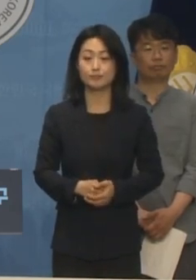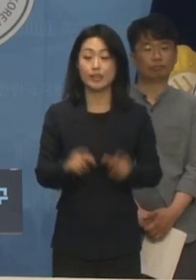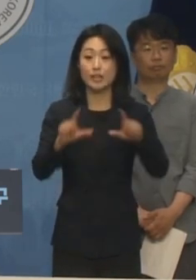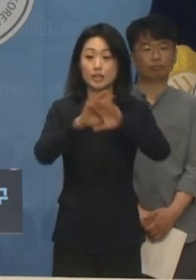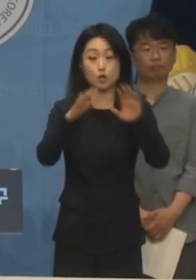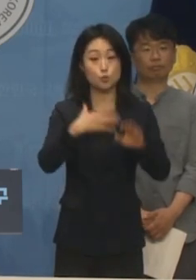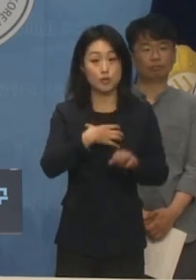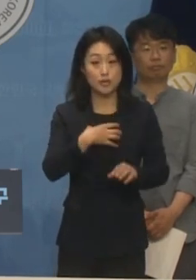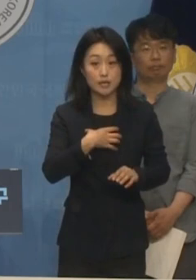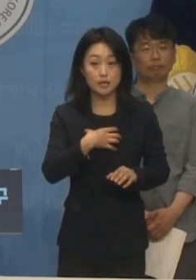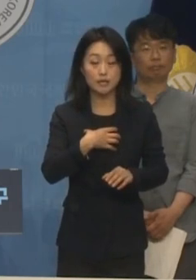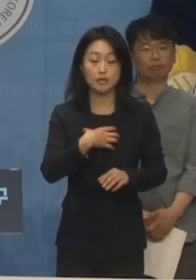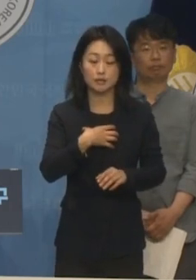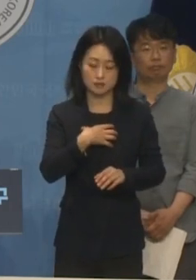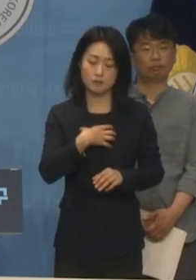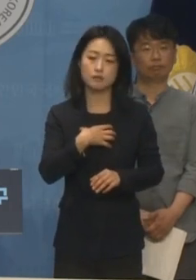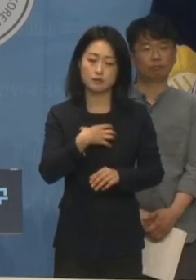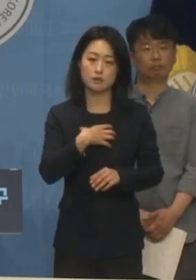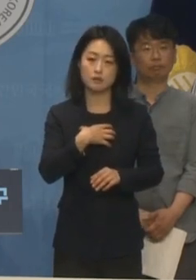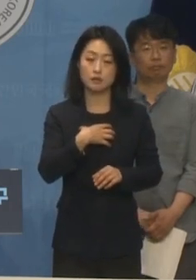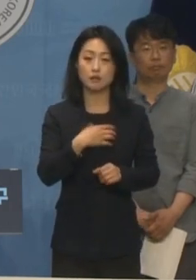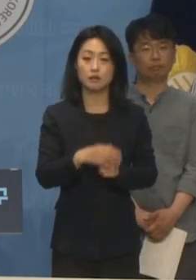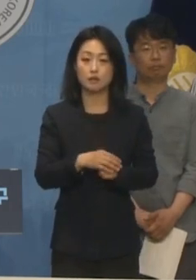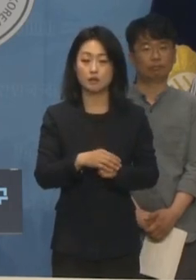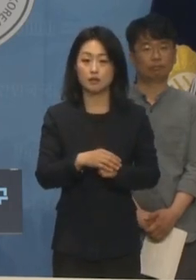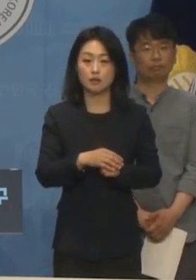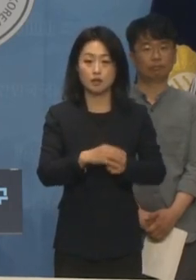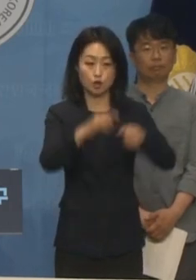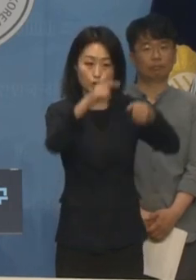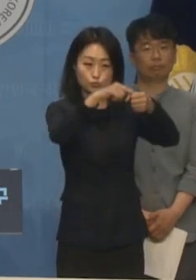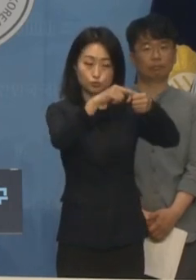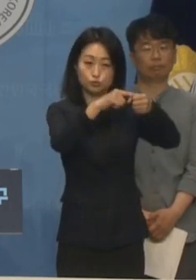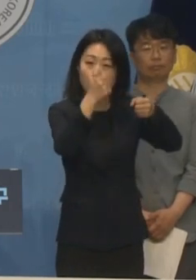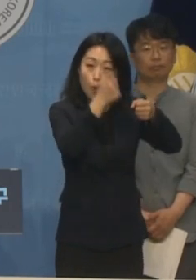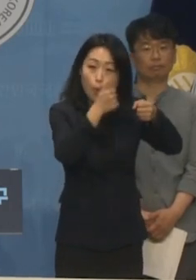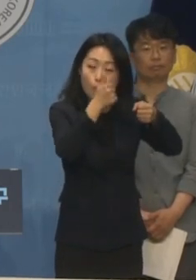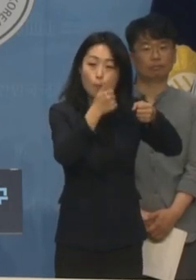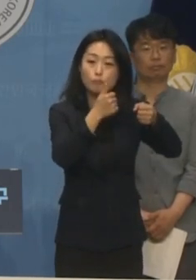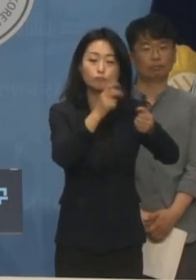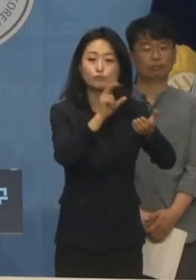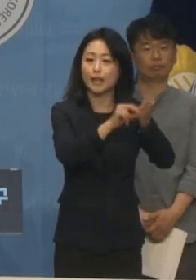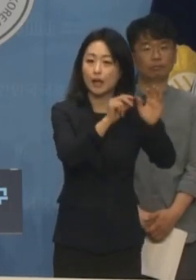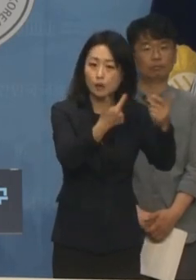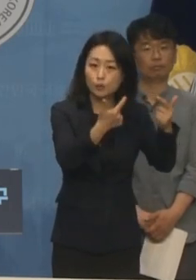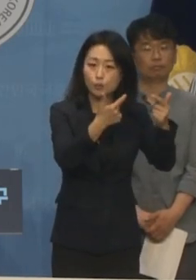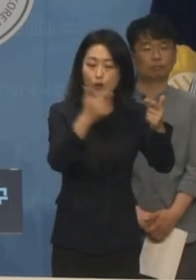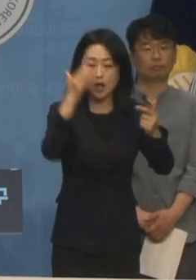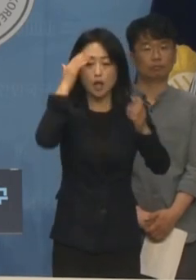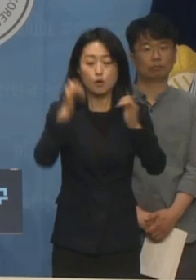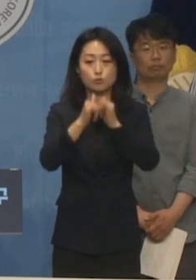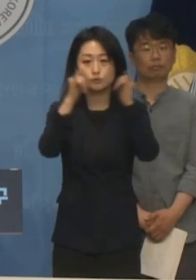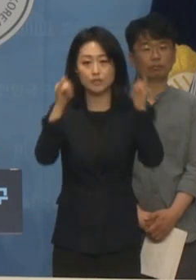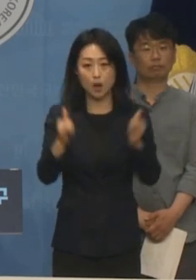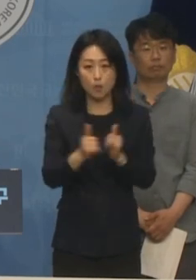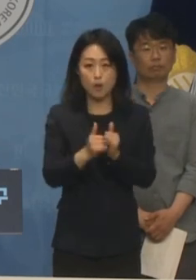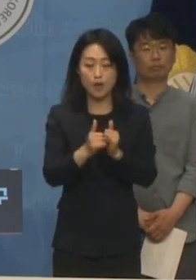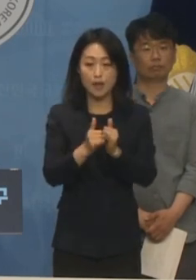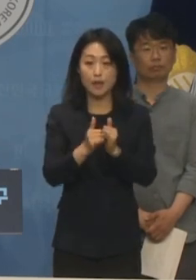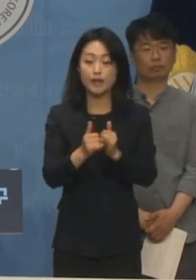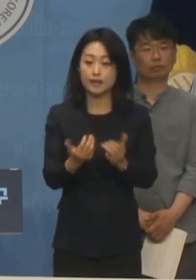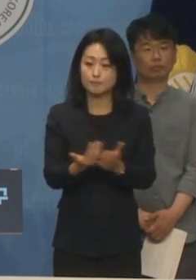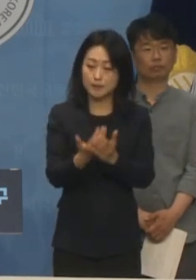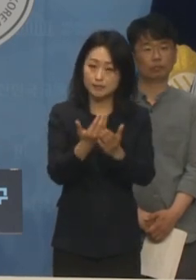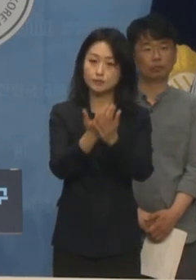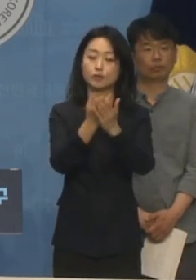기후위기의 심각성은 비단 북극권만의 문제가 아닙니다. 우리 사회의 지속가능성, 경제성장